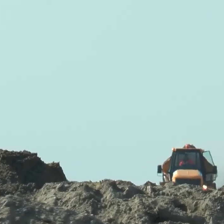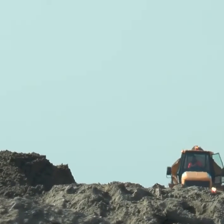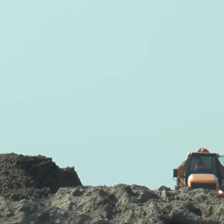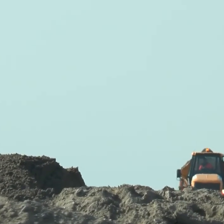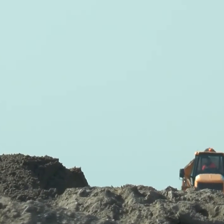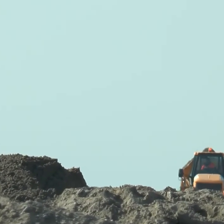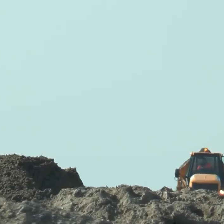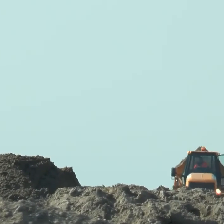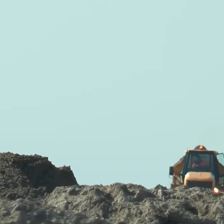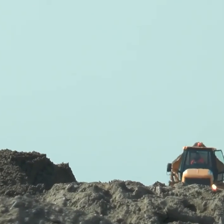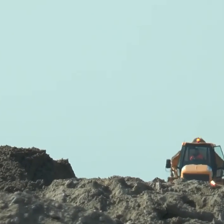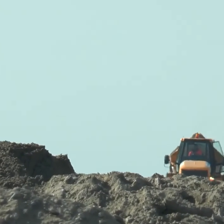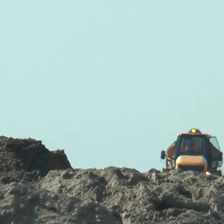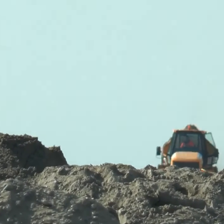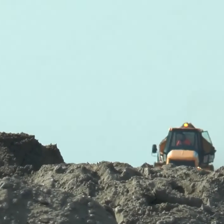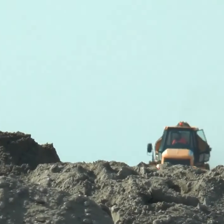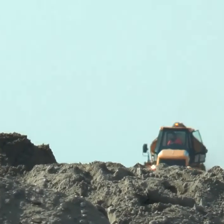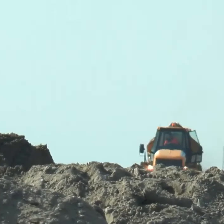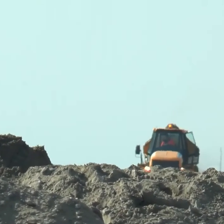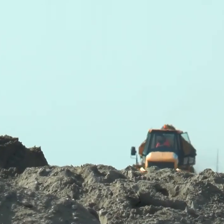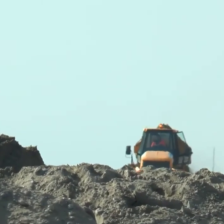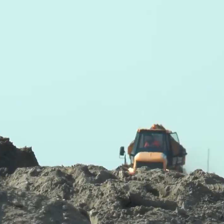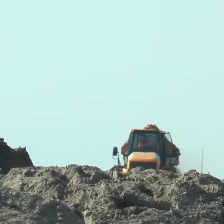nessuno si preoccupava di quelle a me